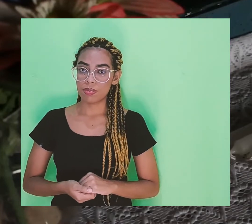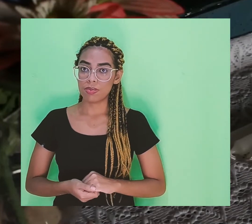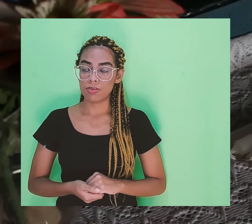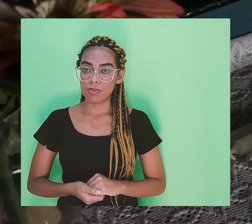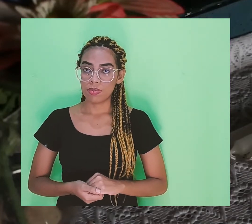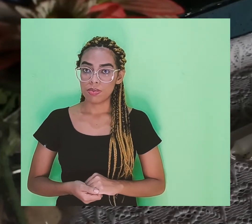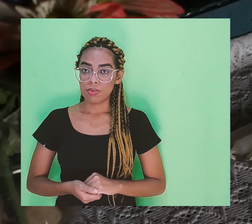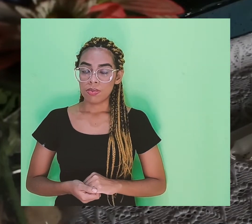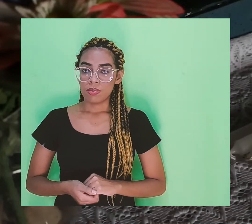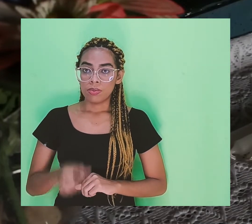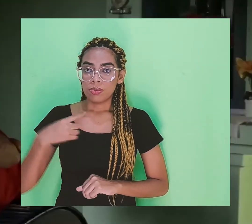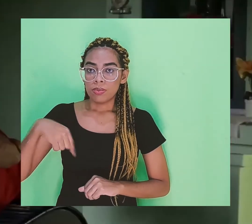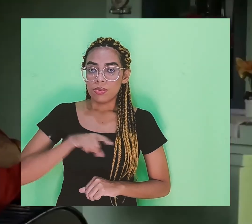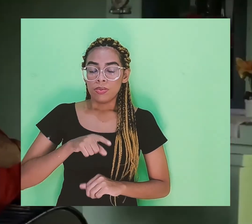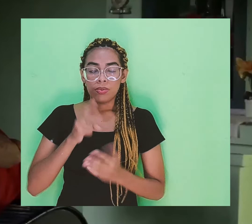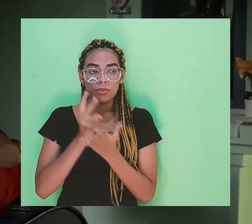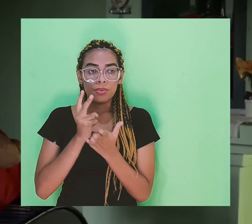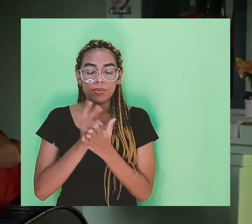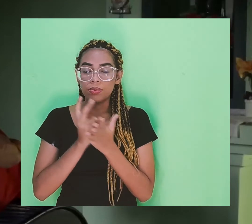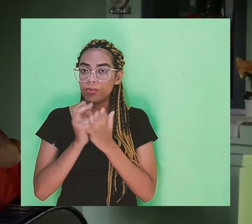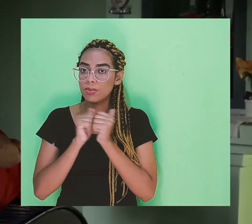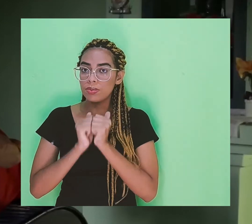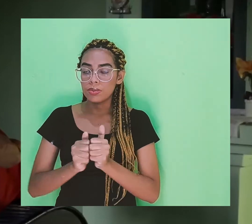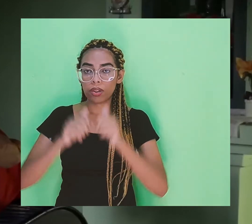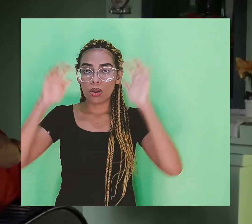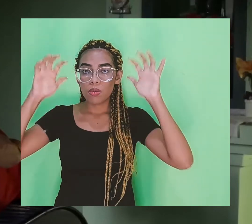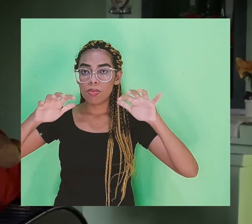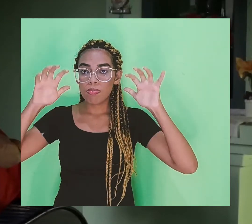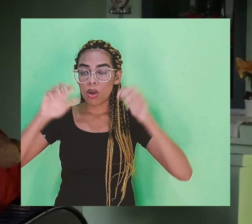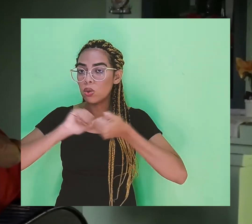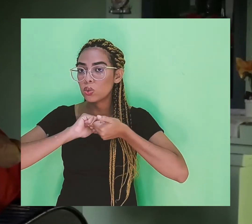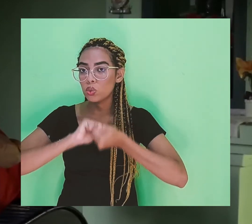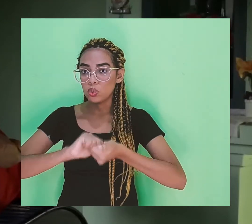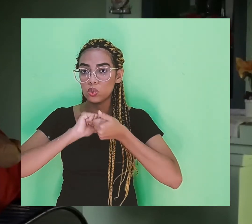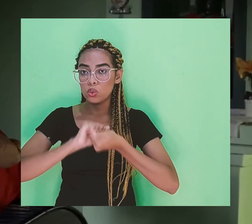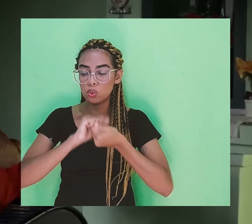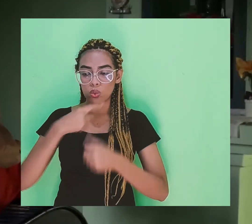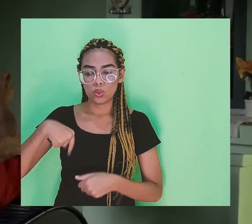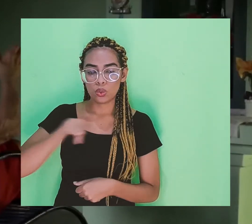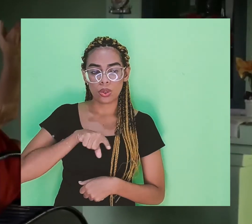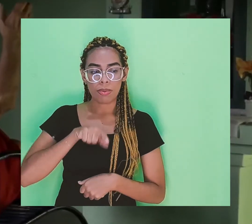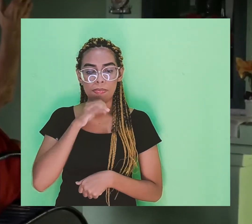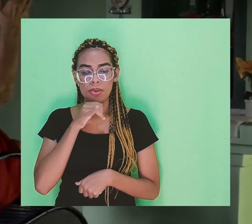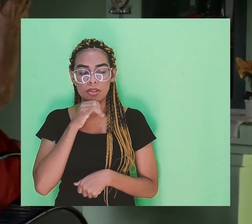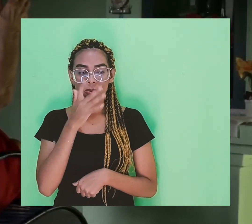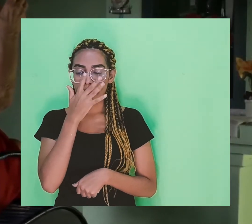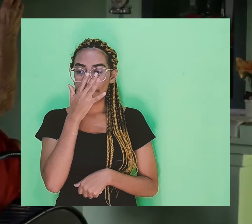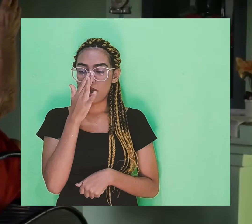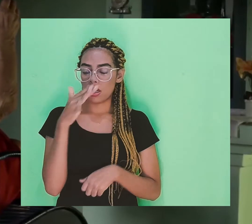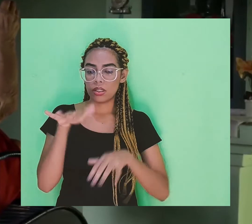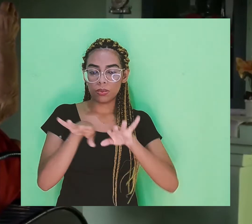na creche a gente sempre tinha um horário que era do banho coletivo. E a gente ia pro quintal, né? Que era tipo um jardim